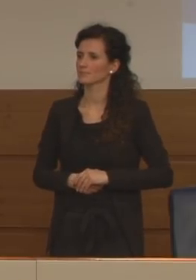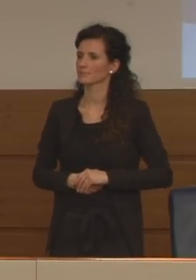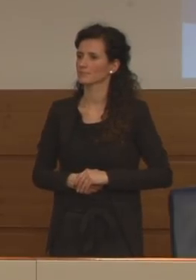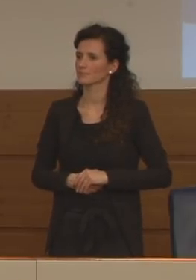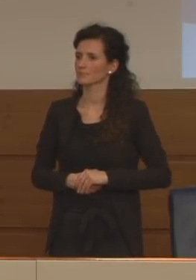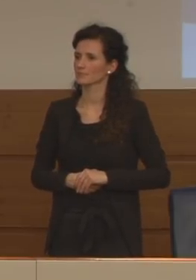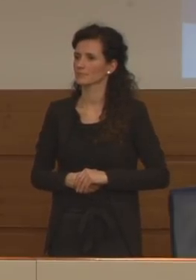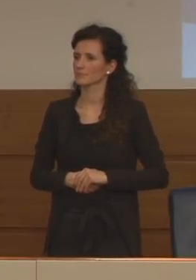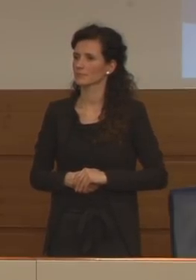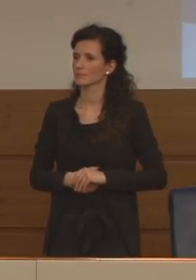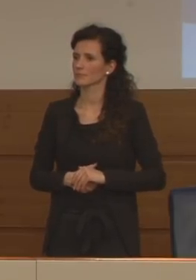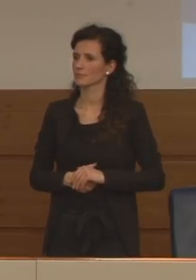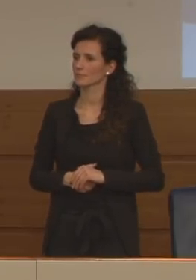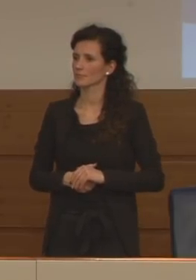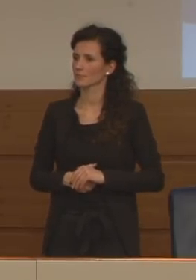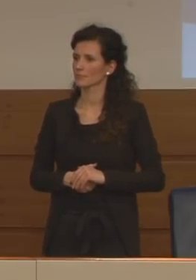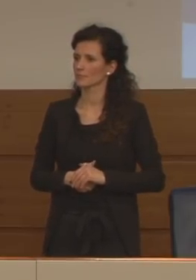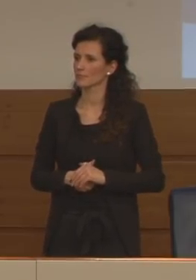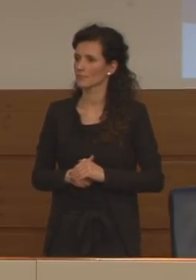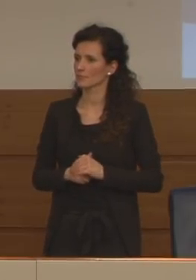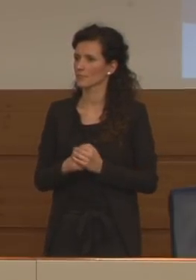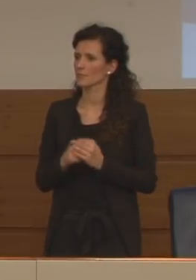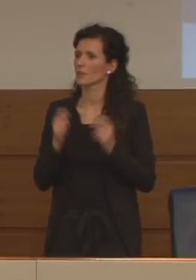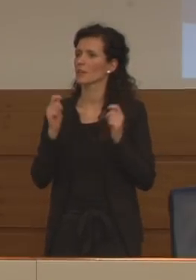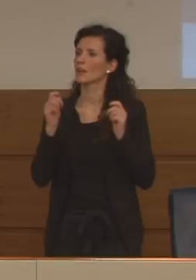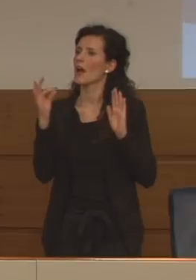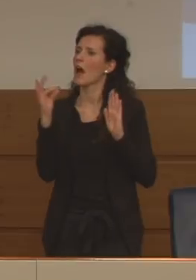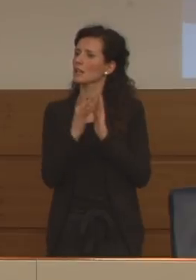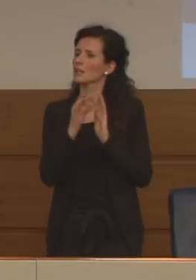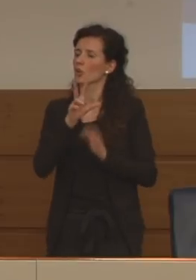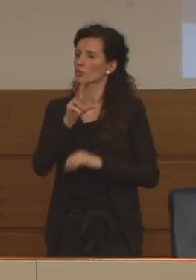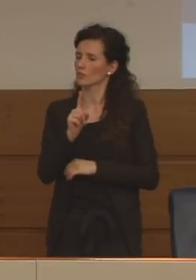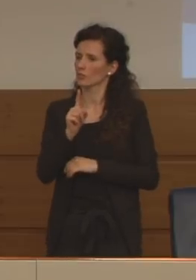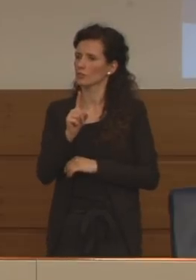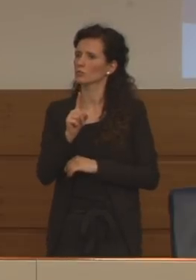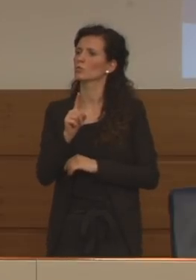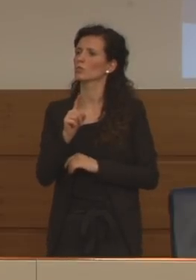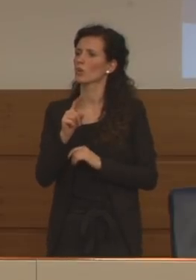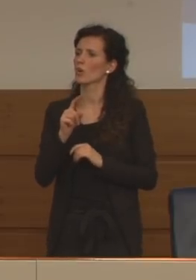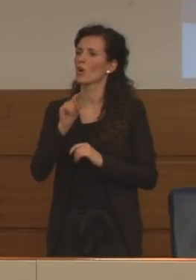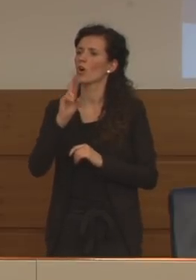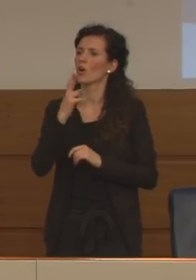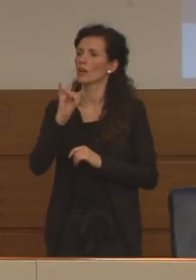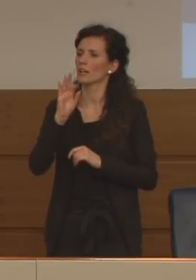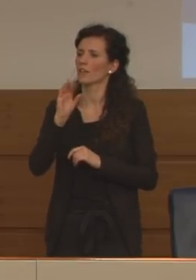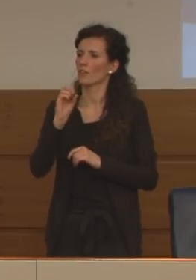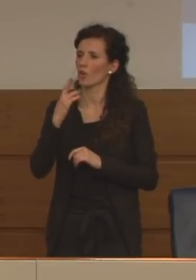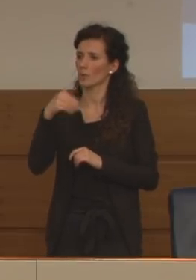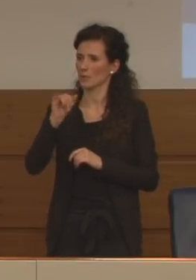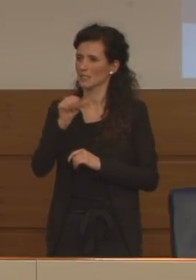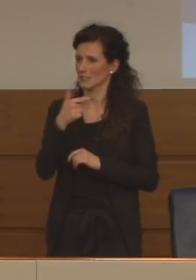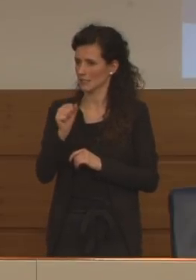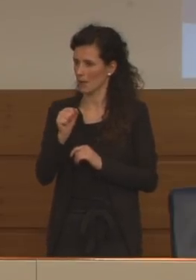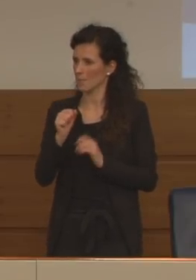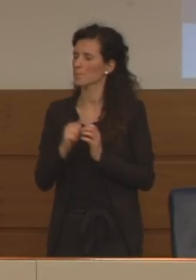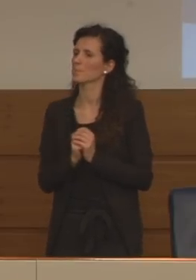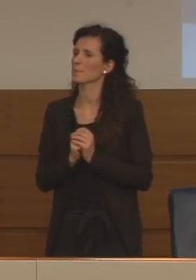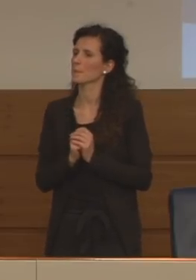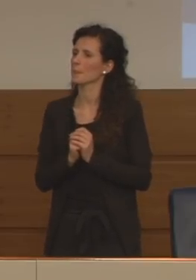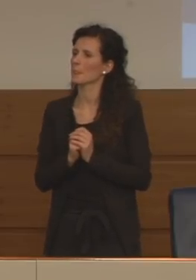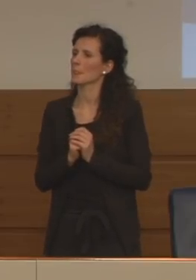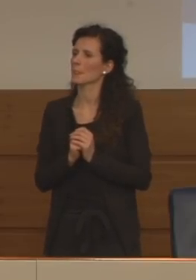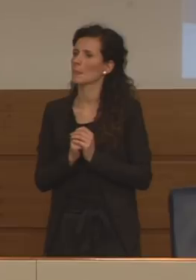angelo zaccone teodosi per chi furbizie articolo 21 e riformista non entrando nel merito degli aspetti di rilevanza